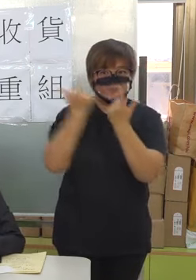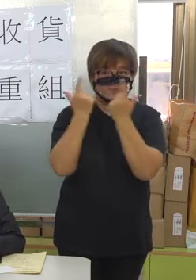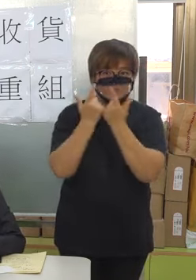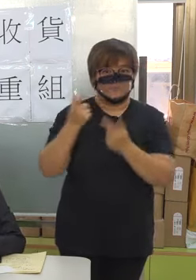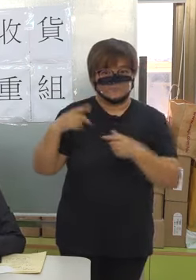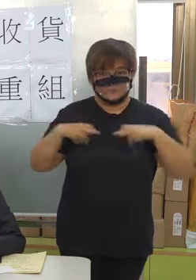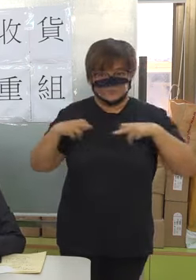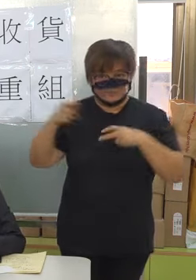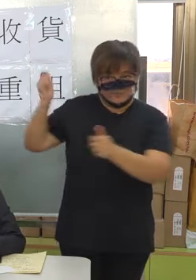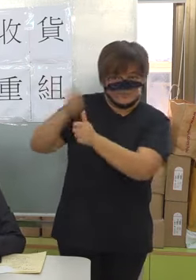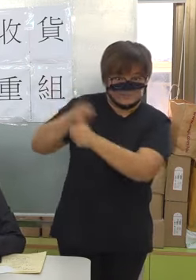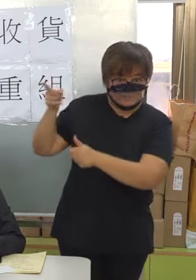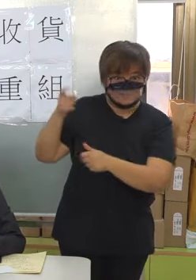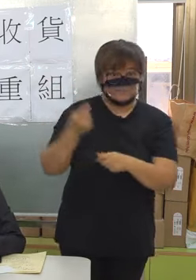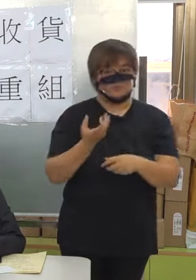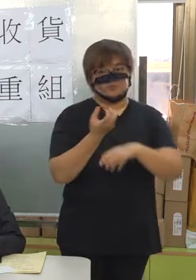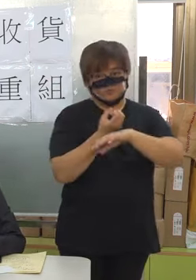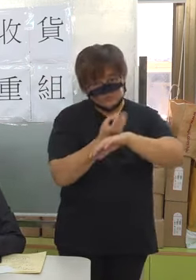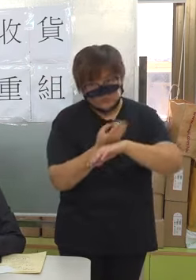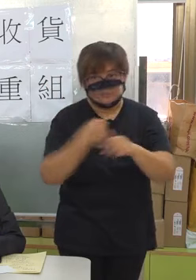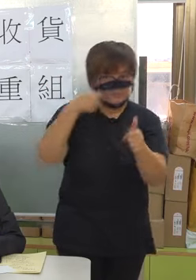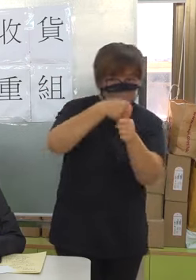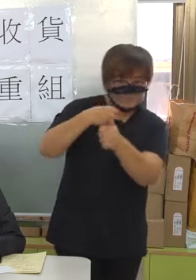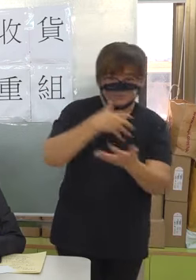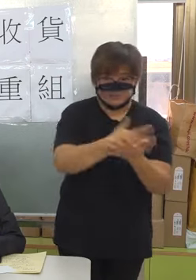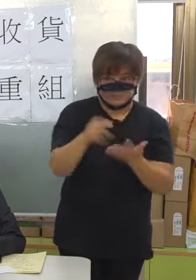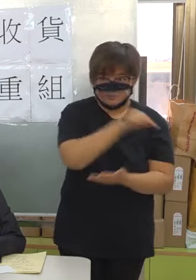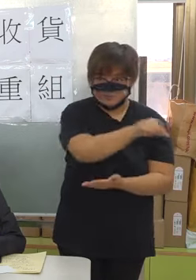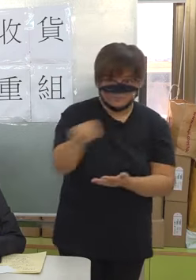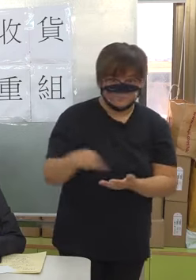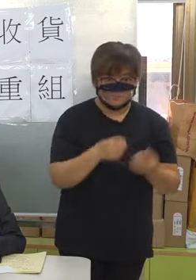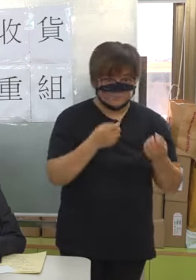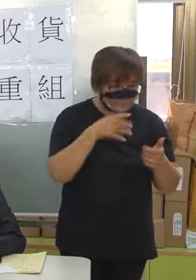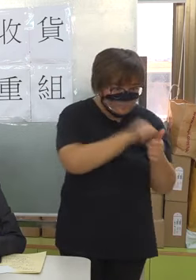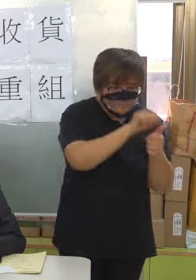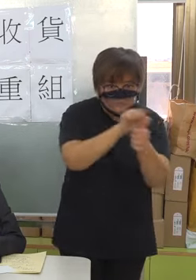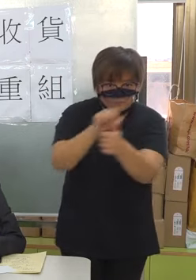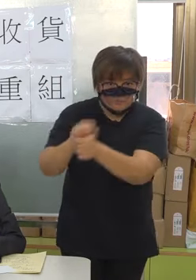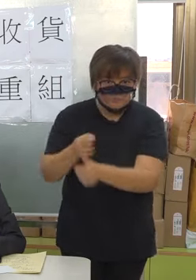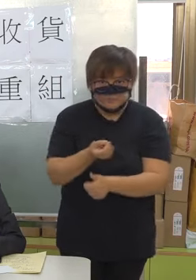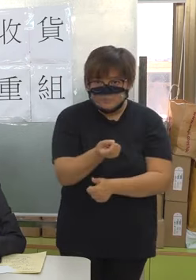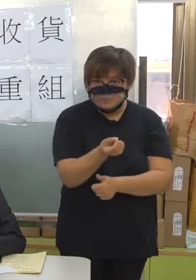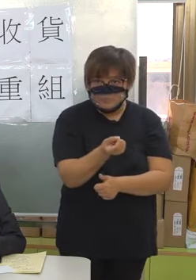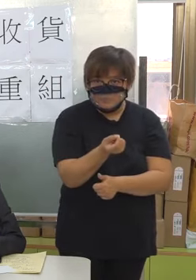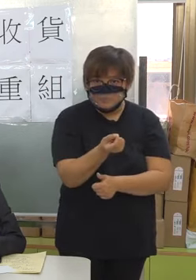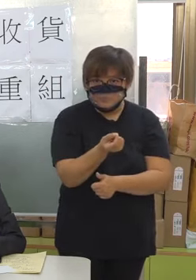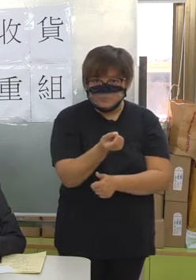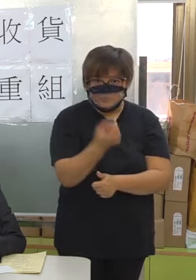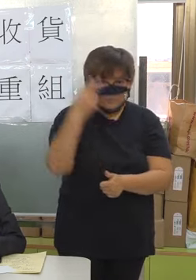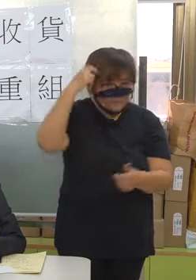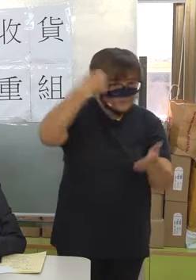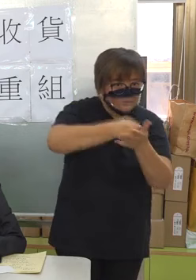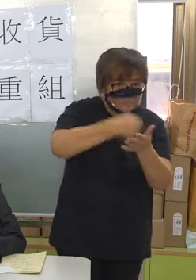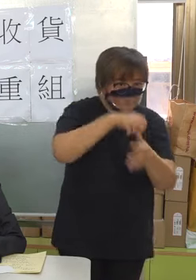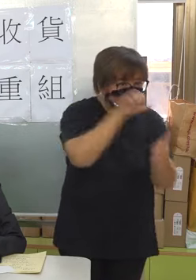都反映了執法部門是蓄意包庇襲擊示威者甚至無辜市民的黑社會人士。另